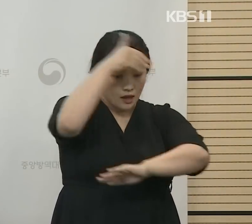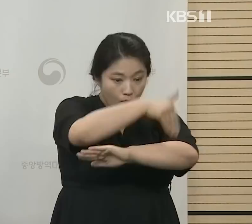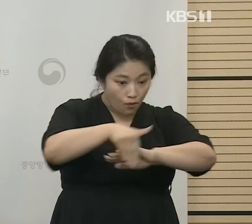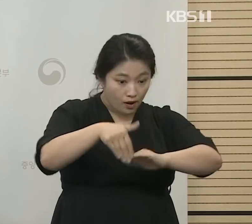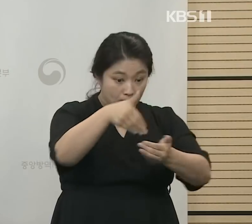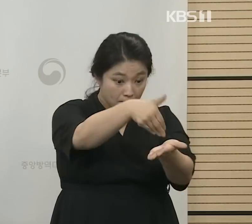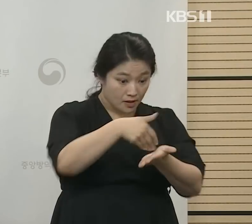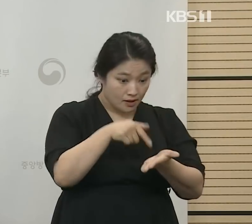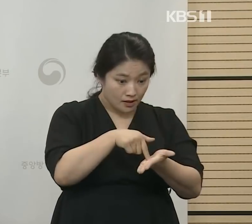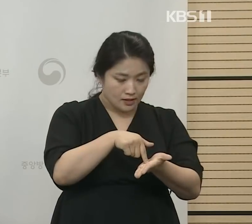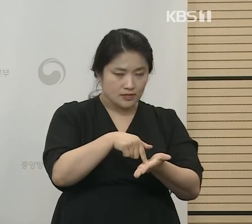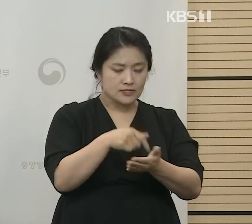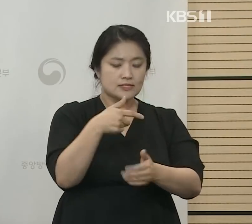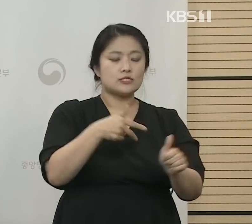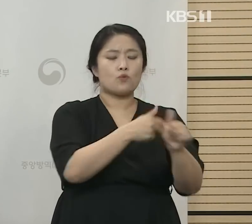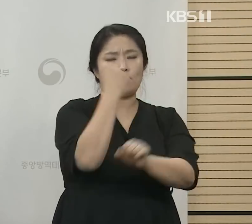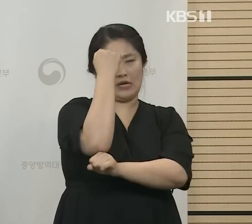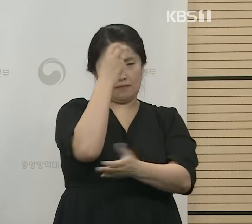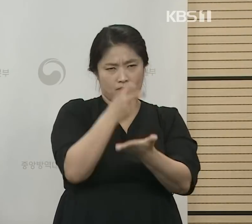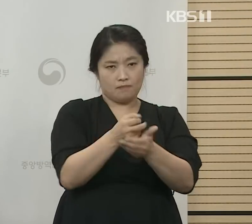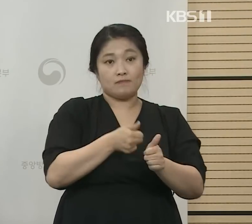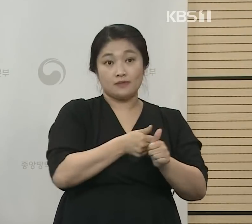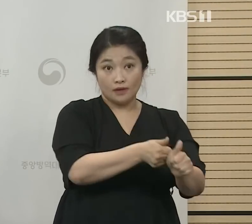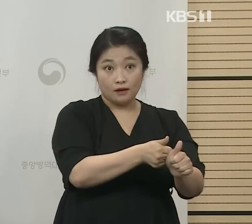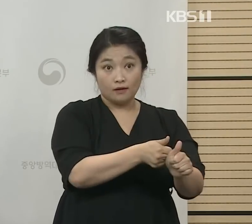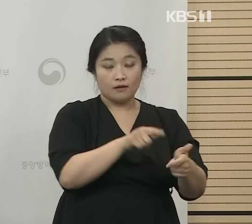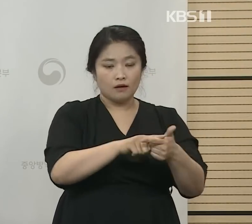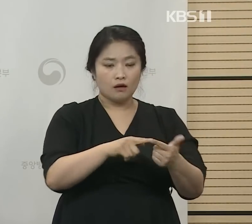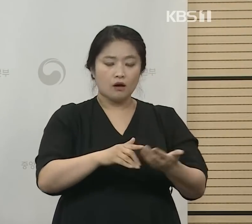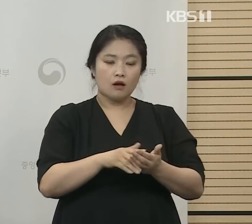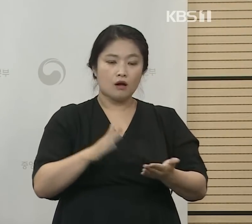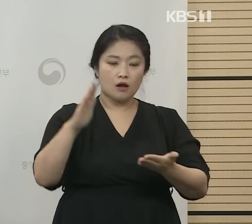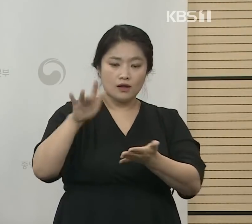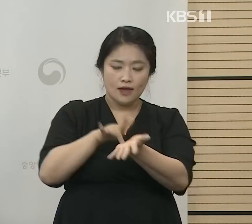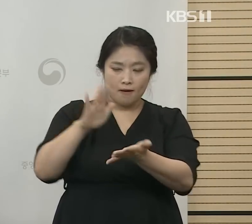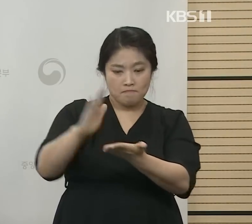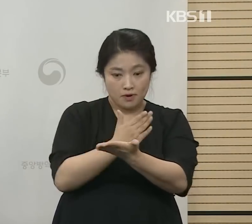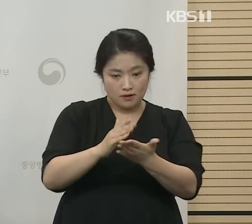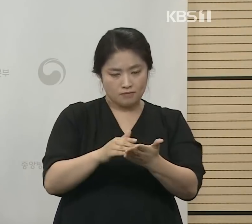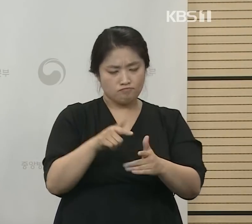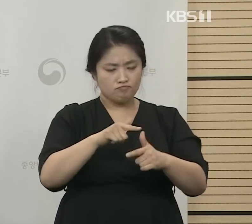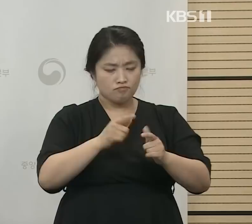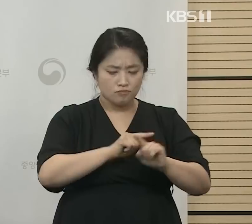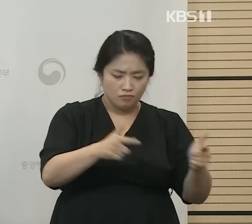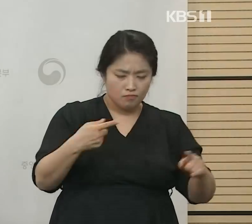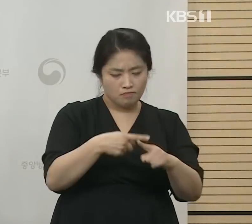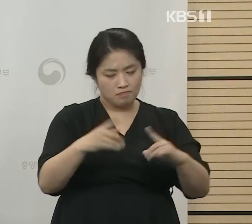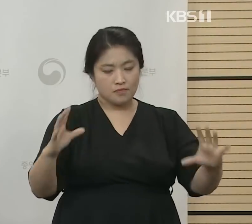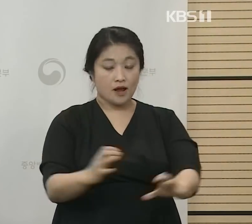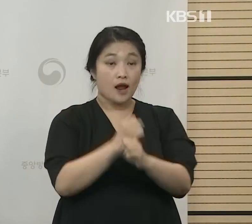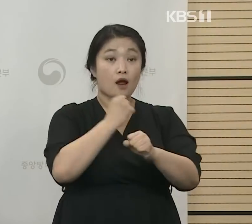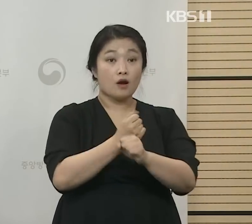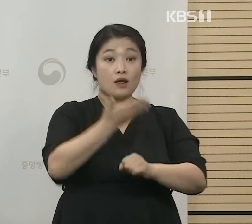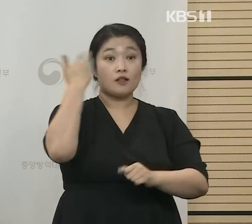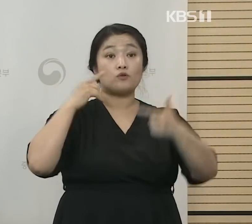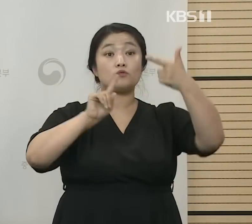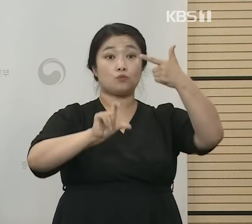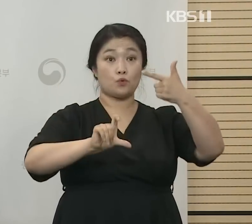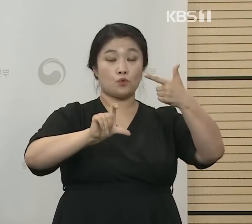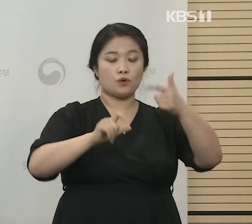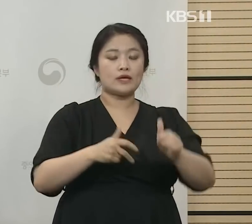제시한 접종 원칙을 바탕으로 백신 공급 계획 등을 반영하여 수립하였으며 지난 6월